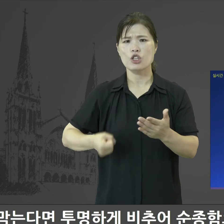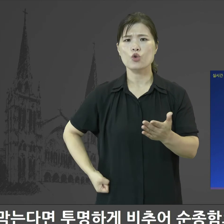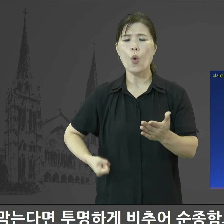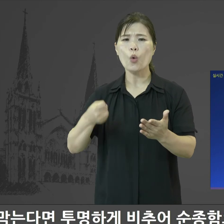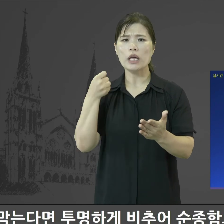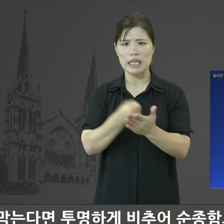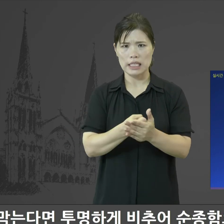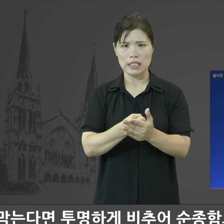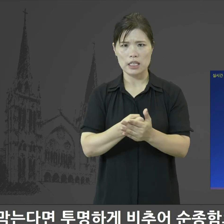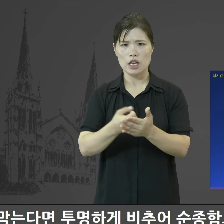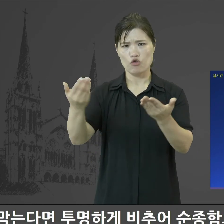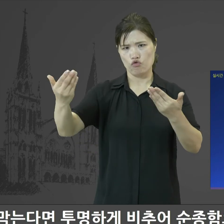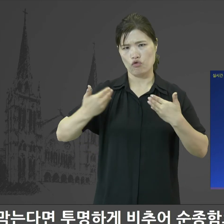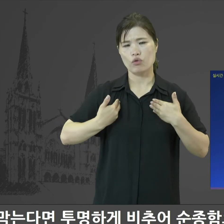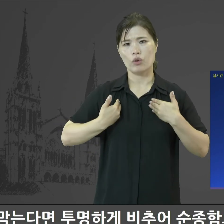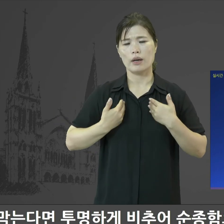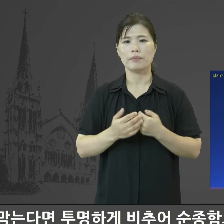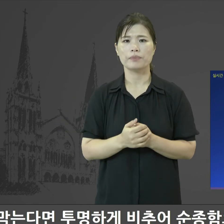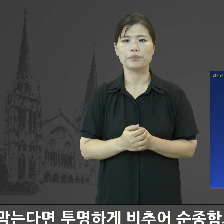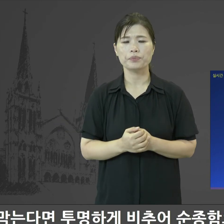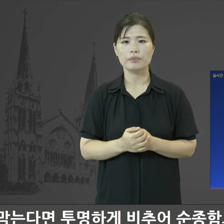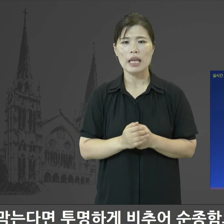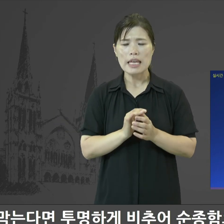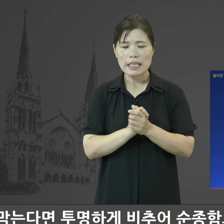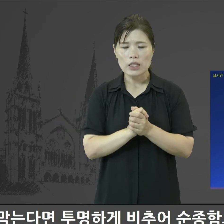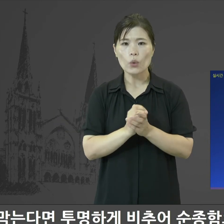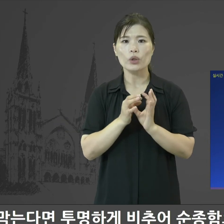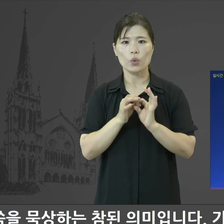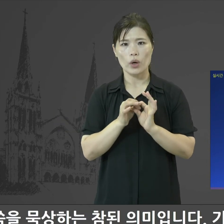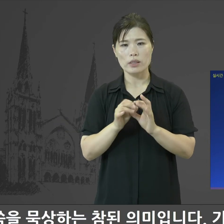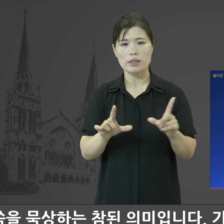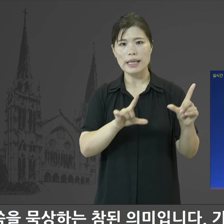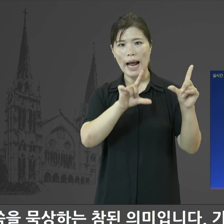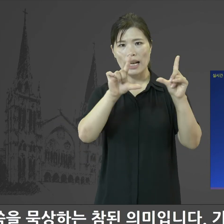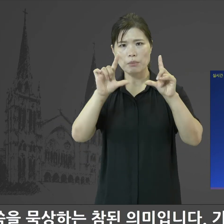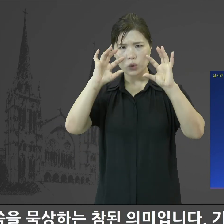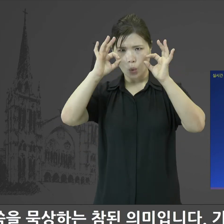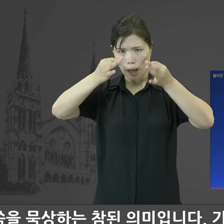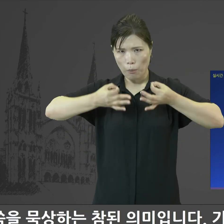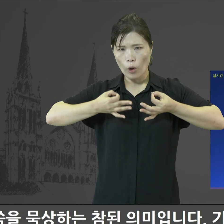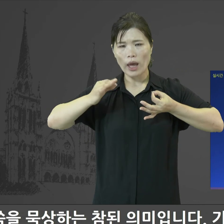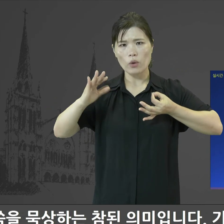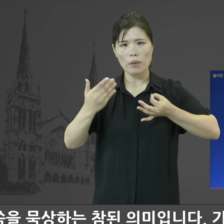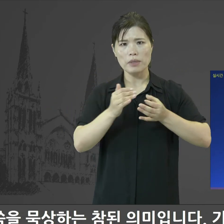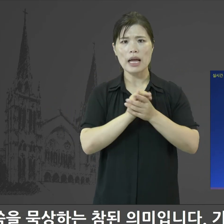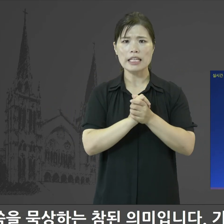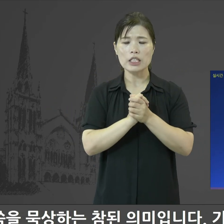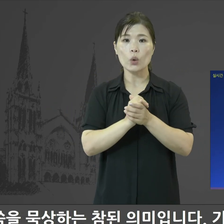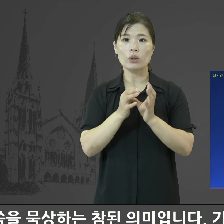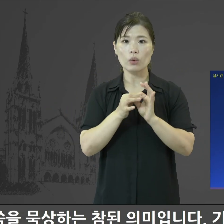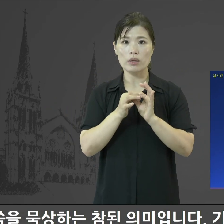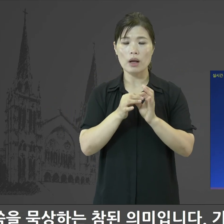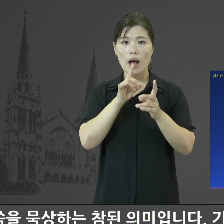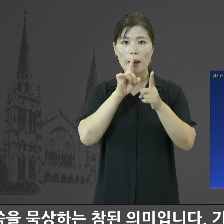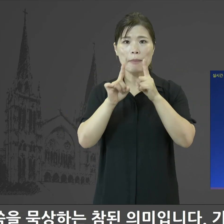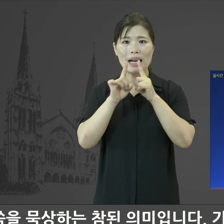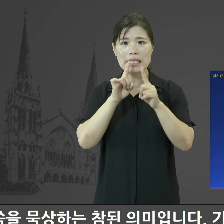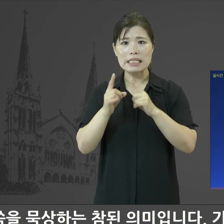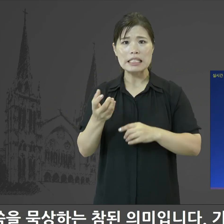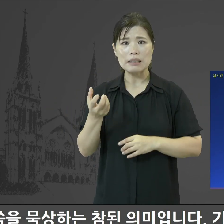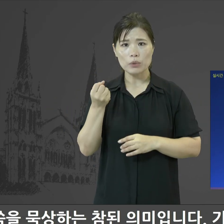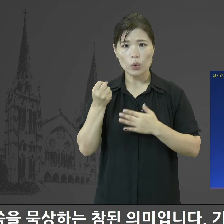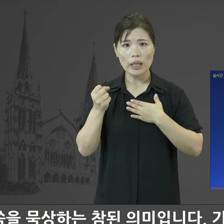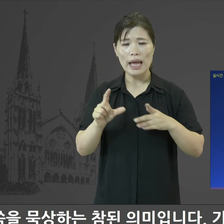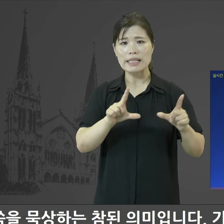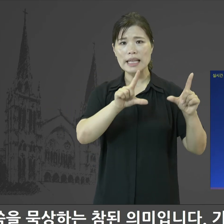우리에게 줍니다. 또 우리는 기도를 통해서 우리의 삶을 돌아봅니다. 기도를 통해서 말씀의 비누로 우리의 삶에